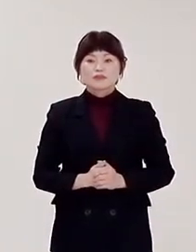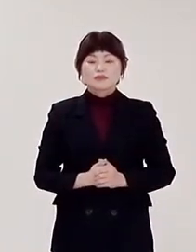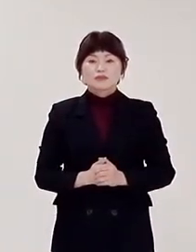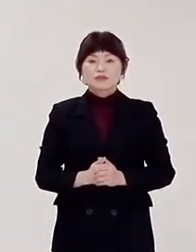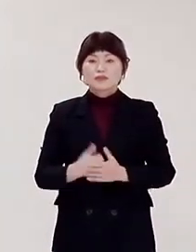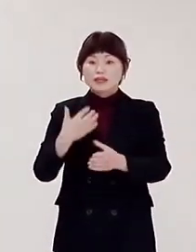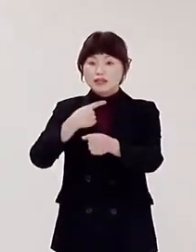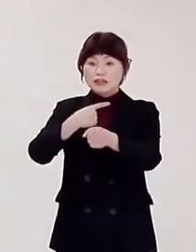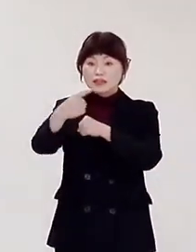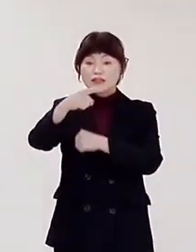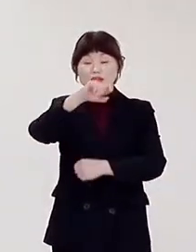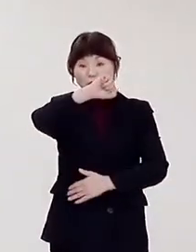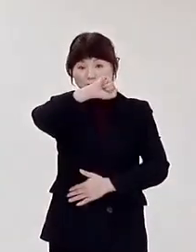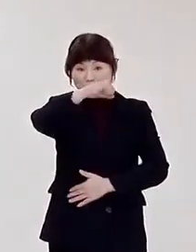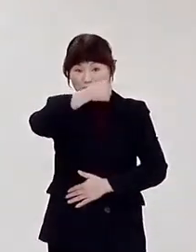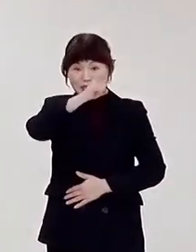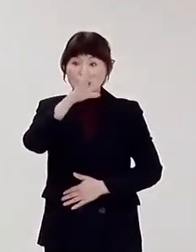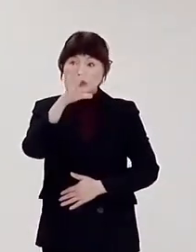2022년도 예산 규모는